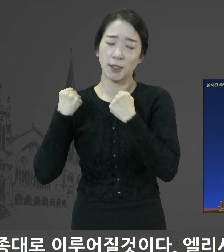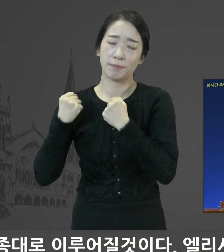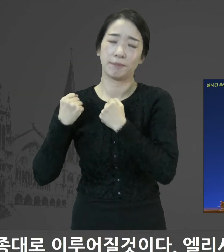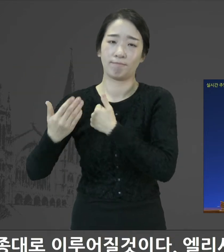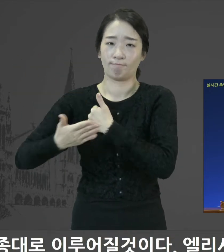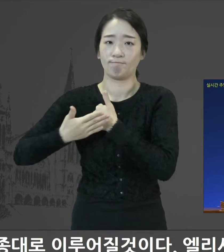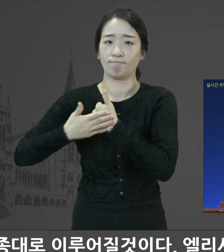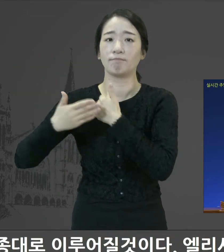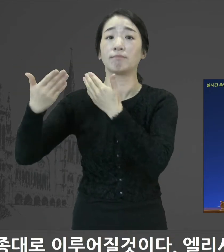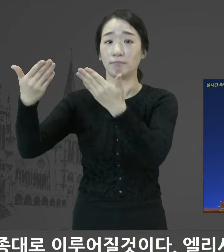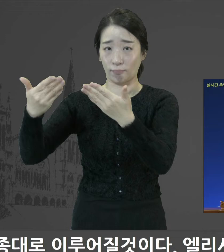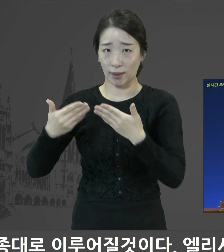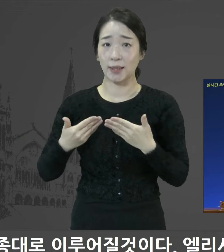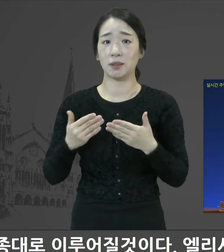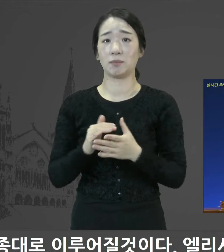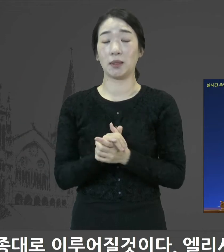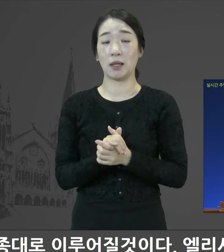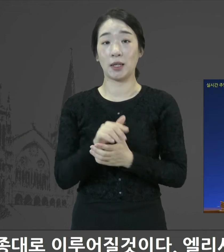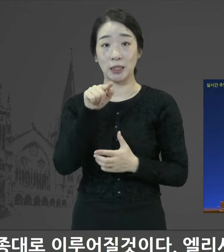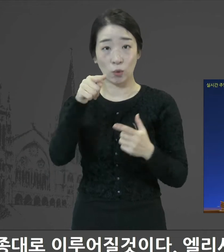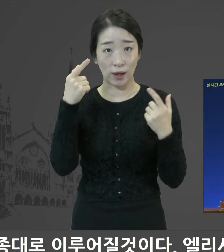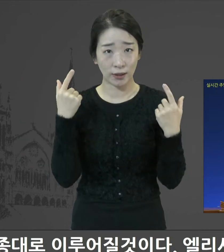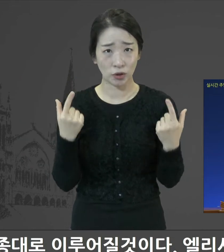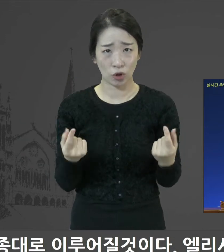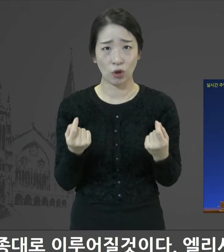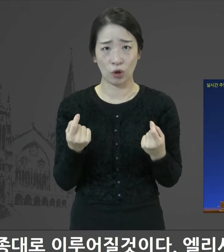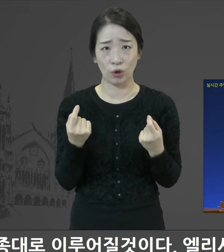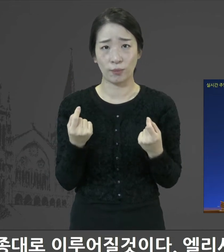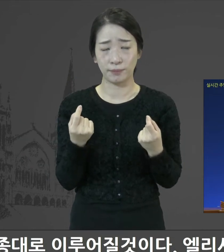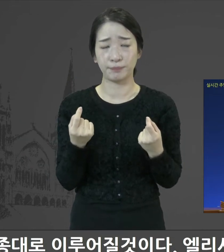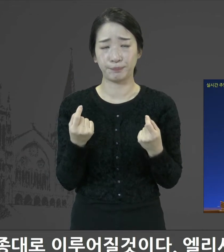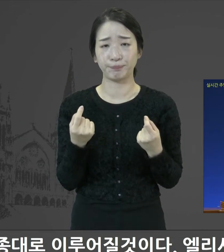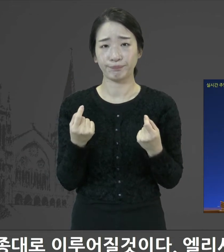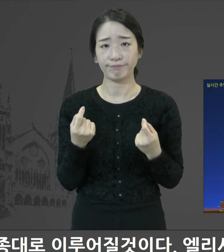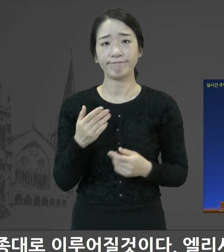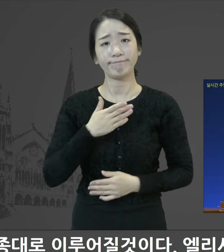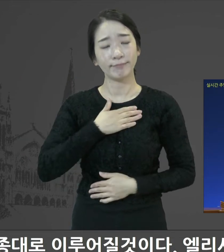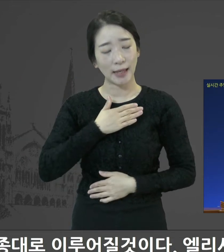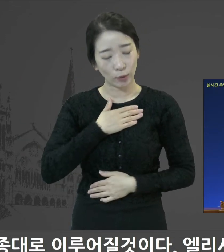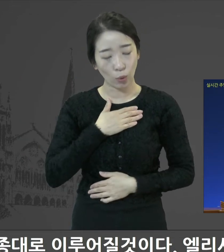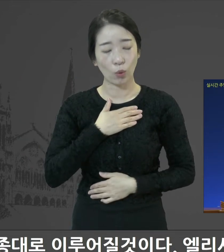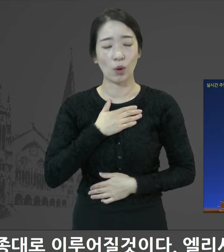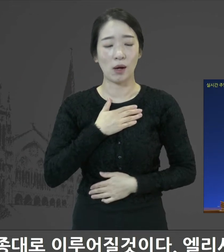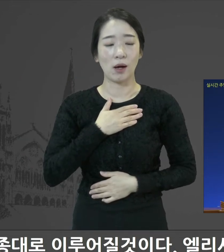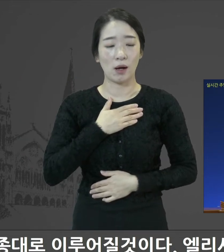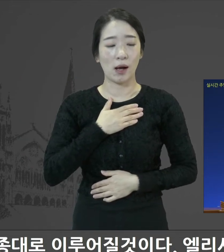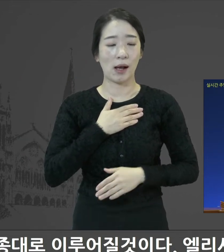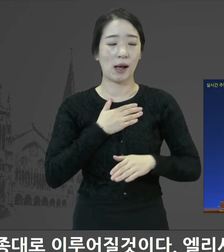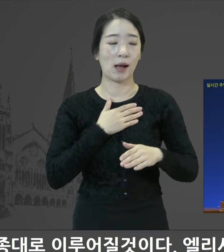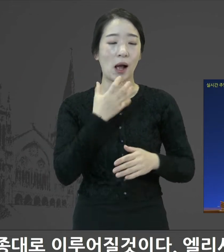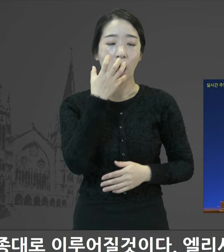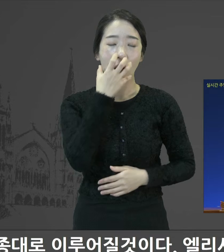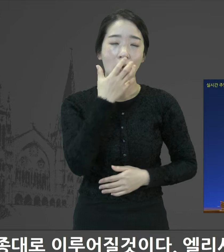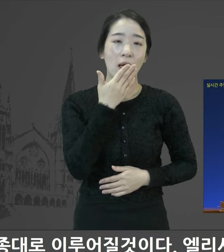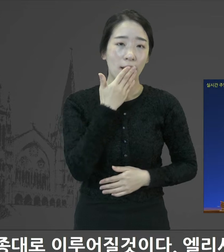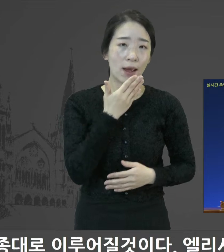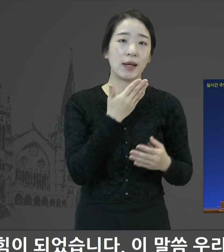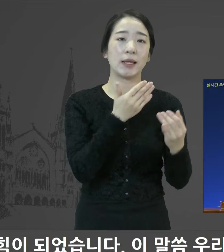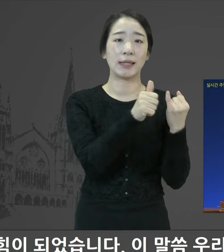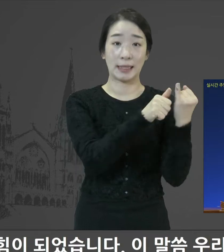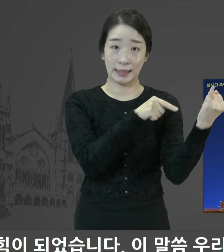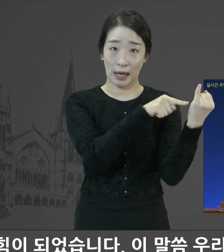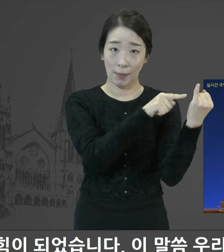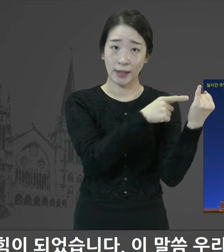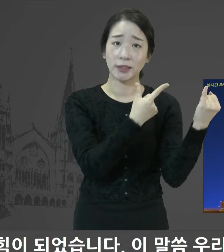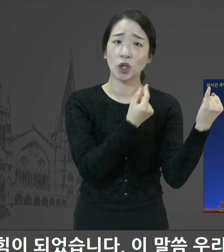사실입니다. 여러분, 오늘 이 말씀 우리가 읽는 가운데 그래, 나도 좀 저 엘리사벳과 같은 그런